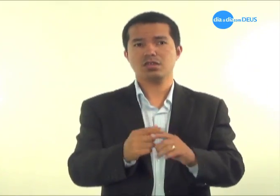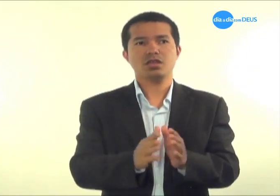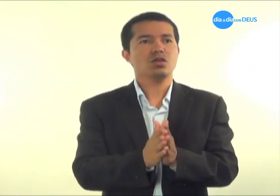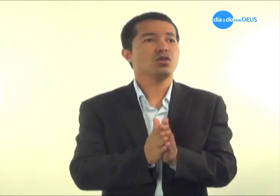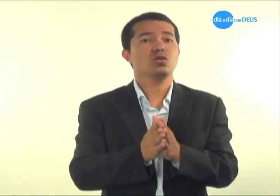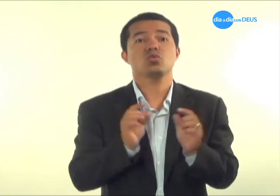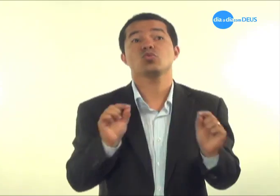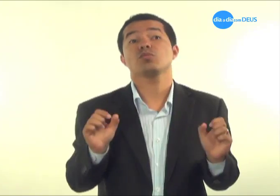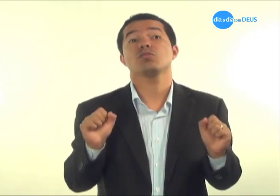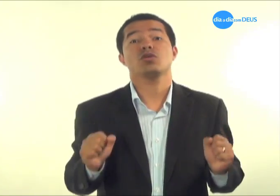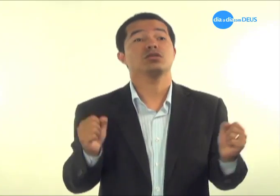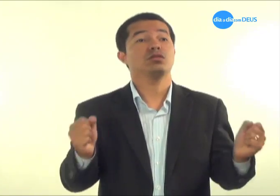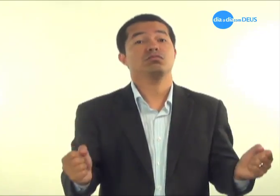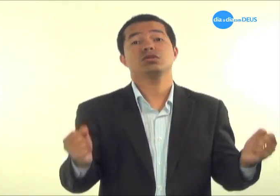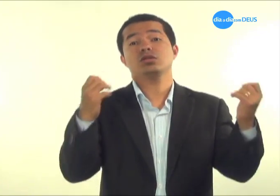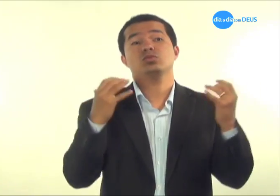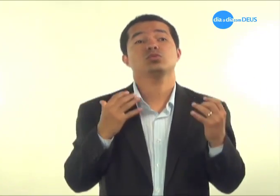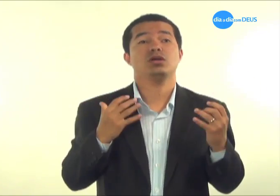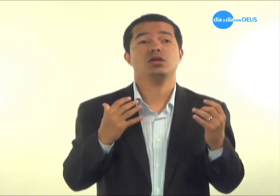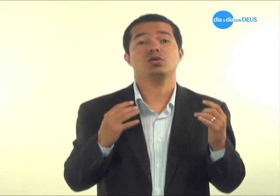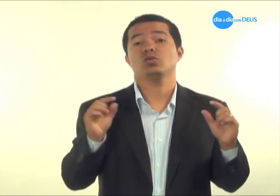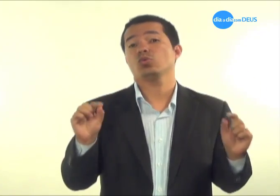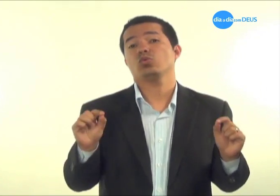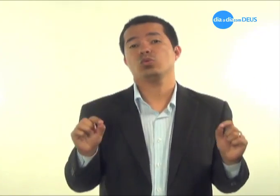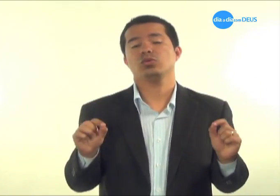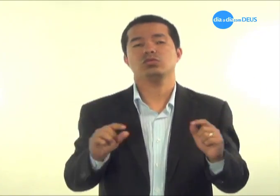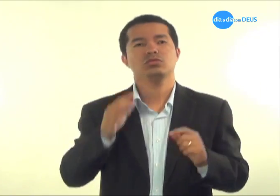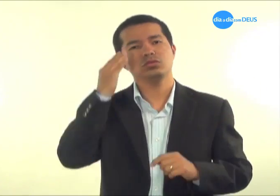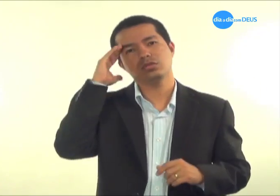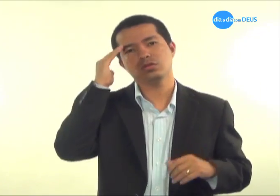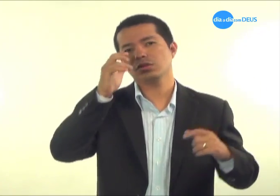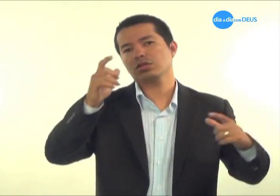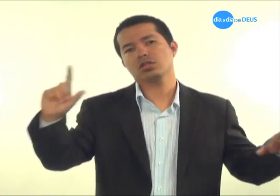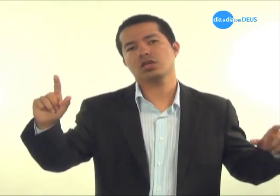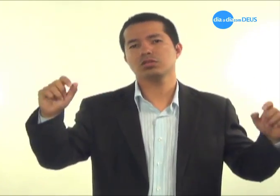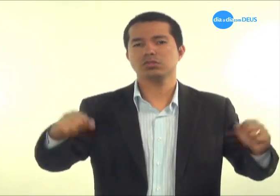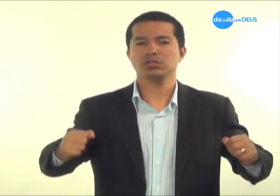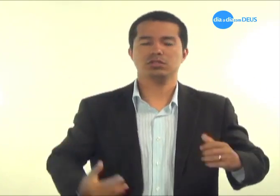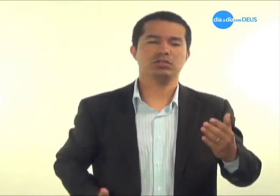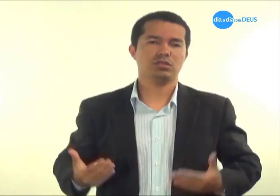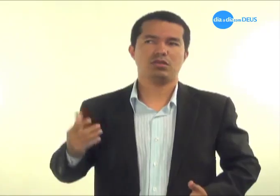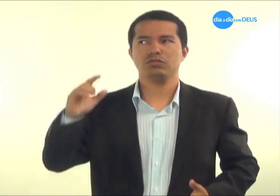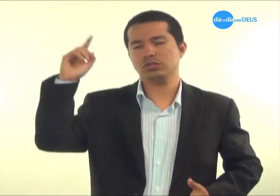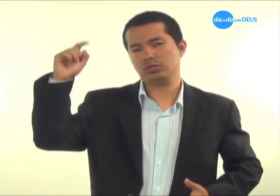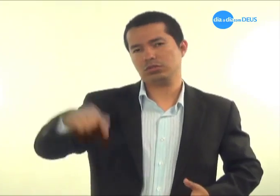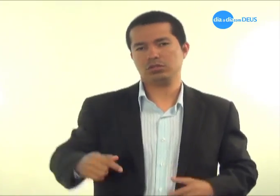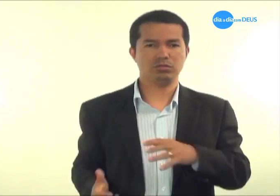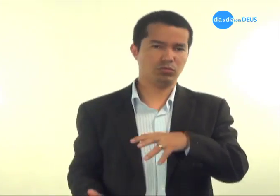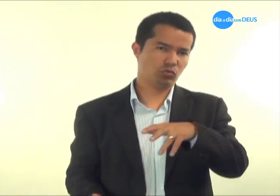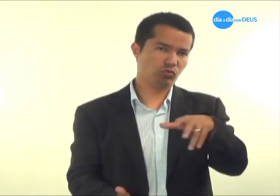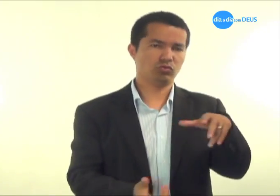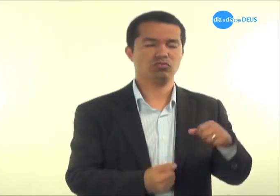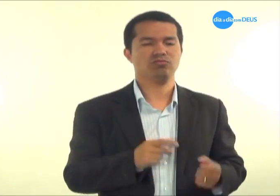pode acontecer para abençoá-los, mas não entendem que eles foram chamados para serem servos de Deus nessa terra e fazerem diferença nesse